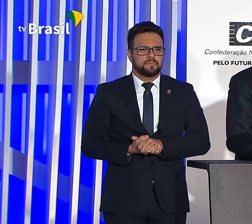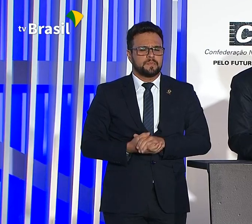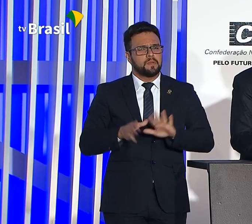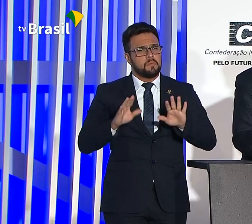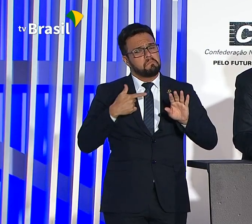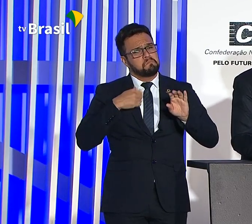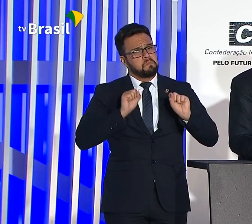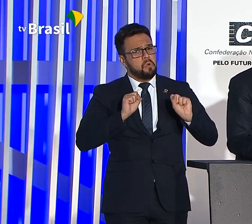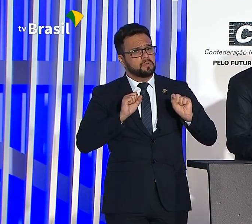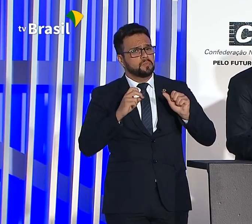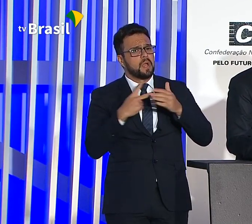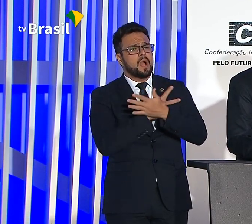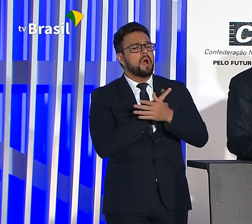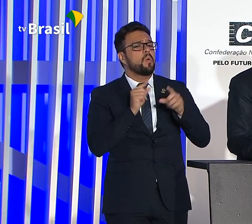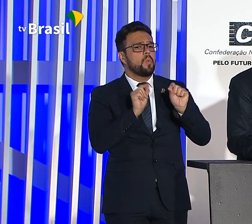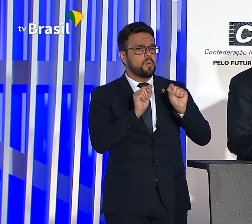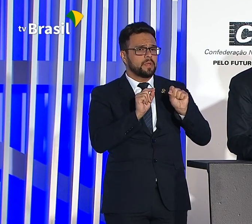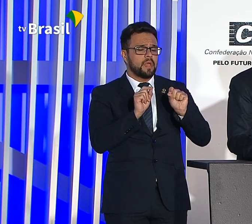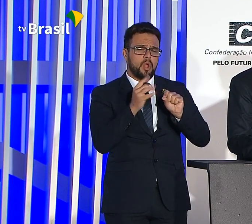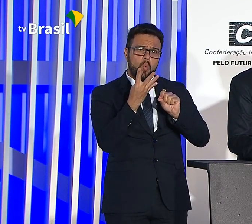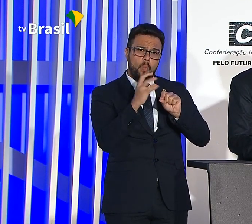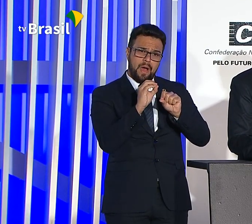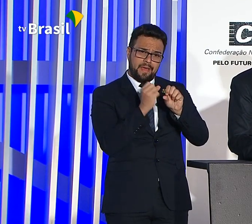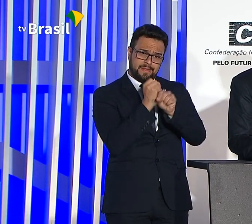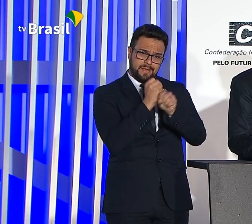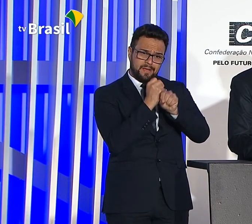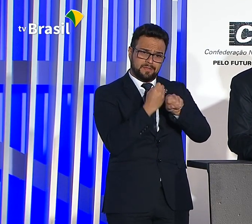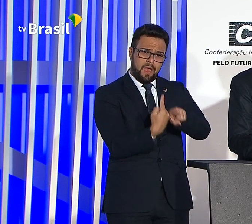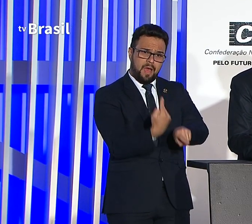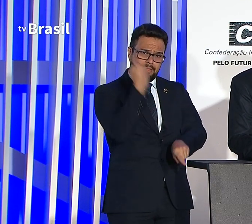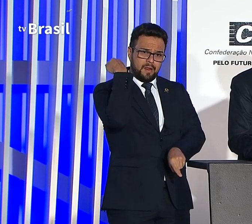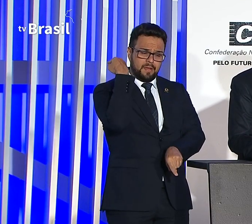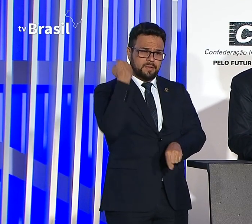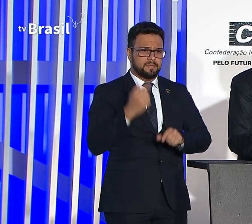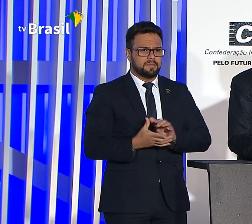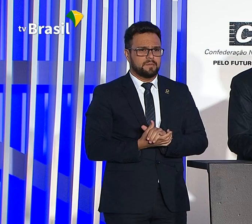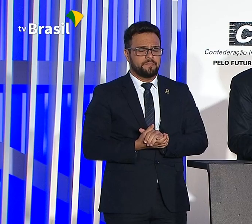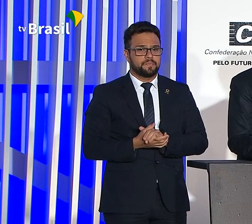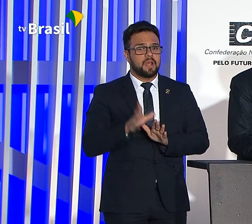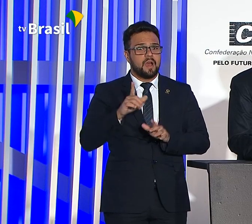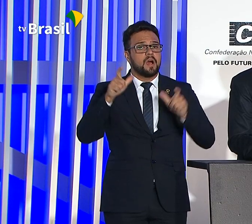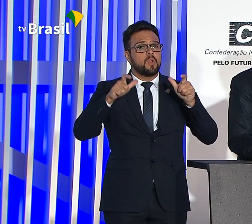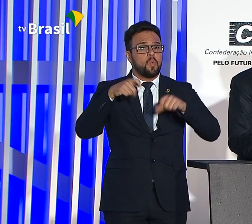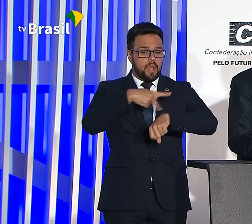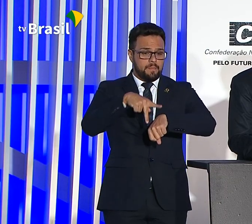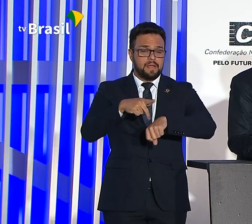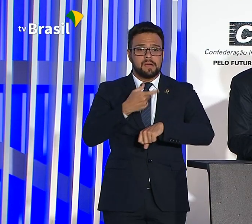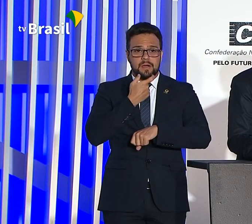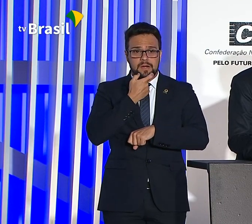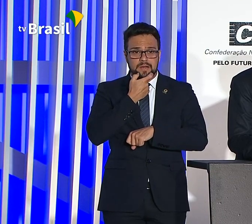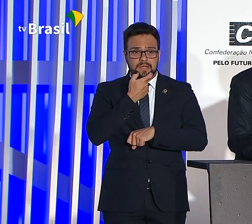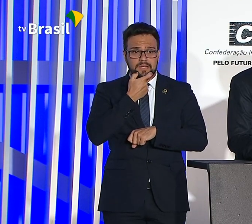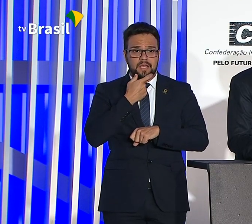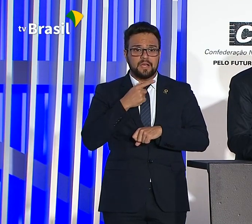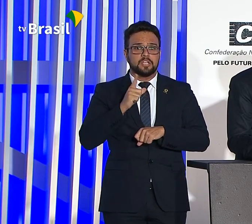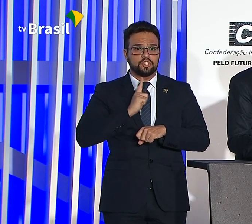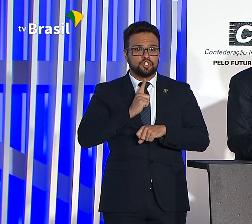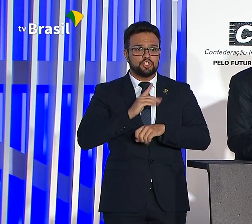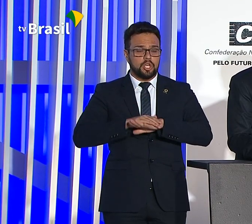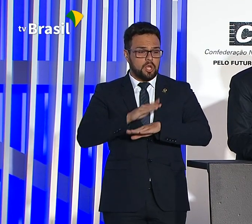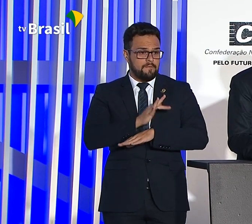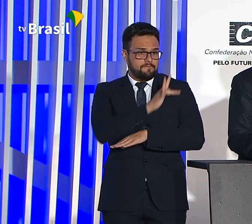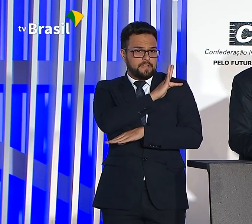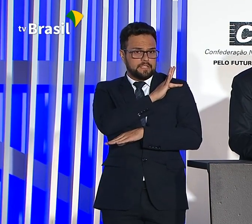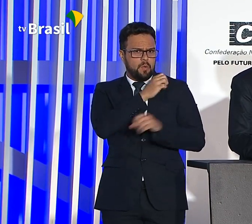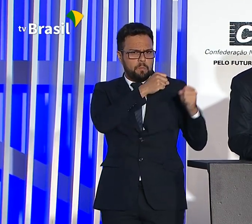muito a coleção de 40 anos atrás a inglaterra tirou o poder dos seus fiscais que